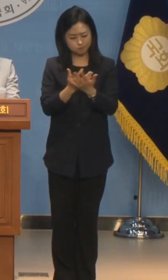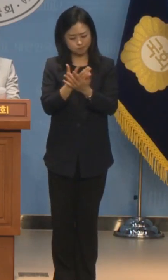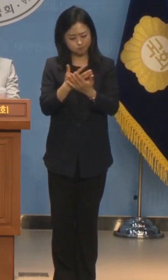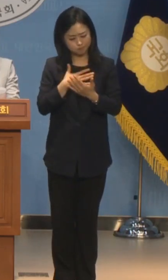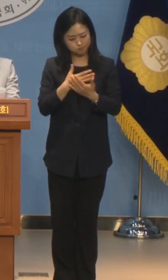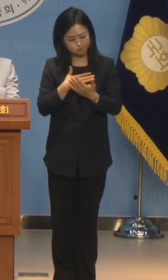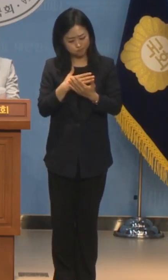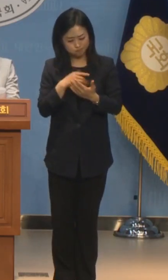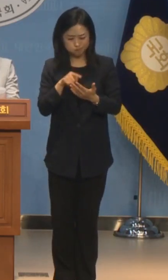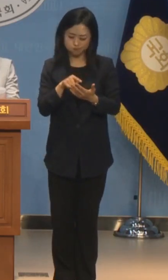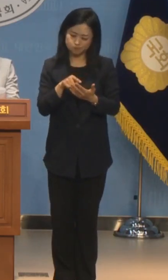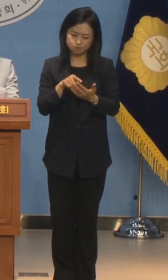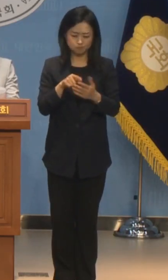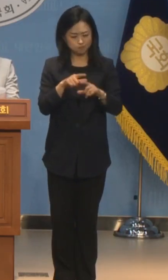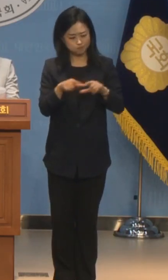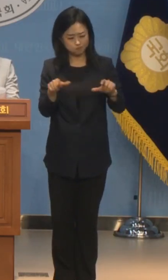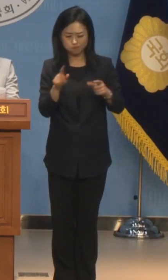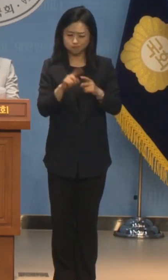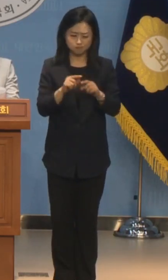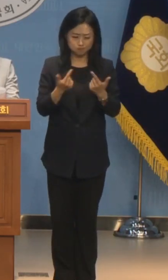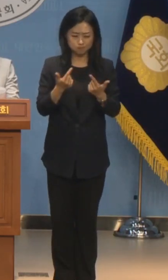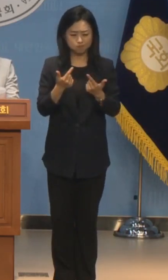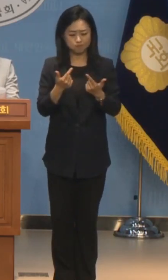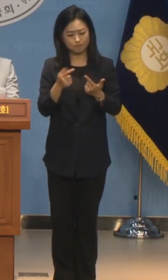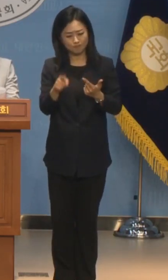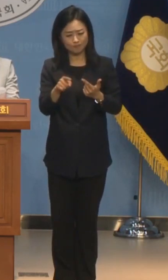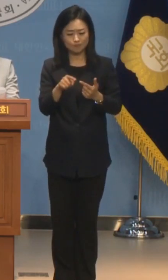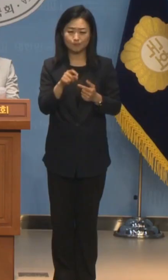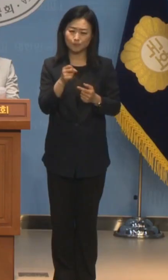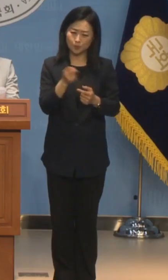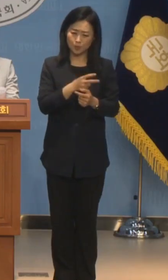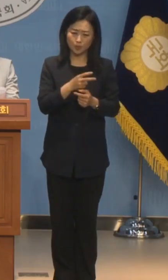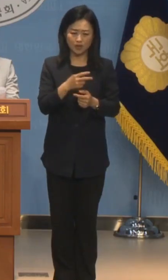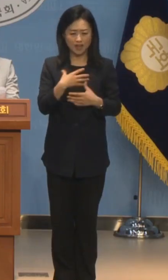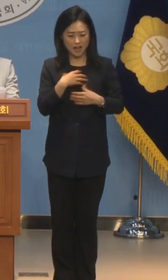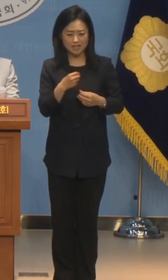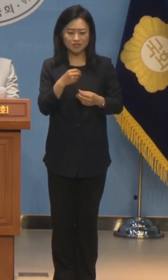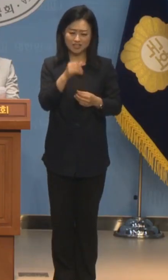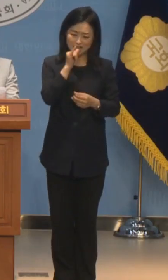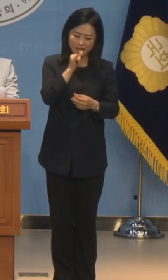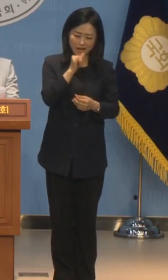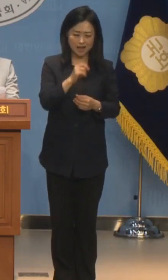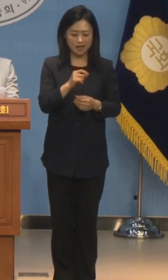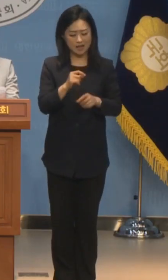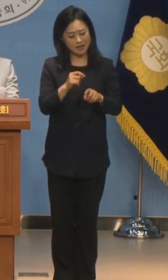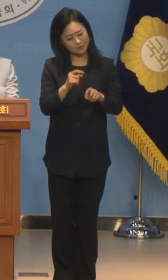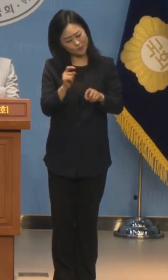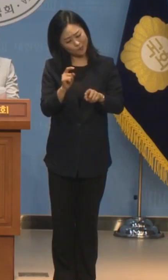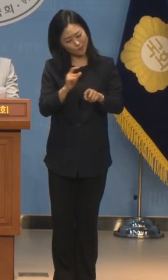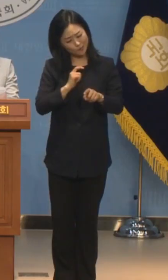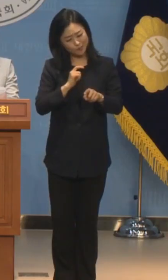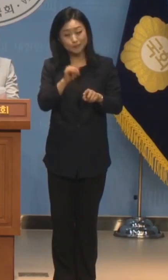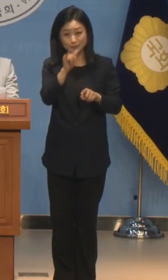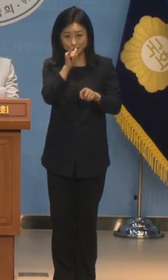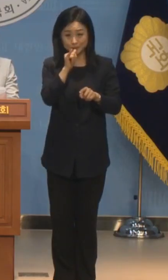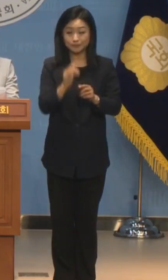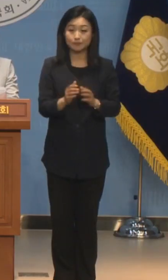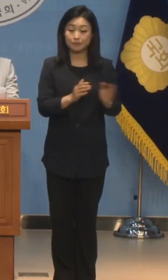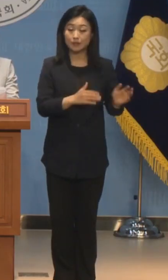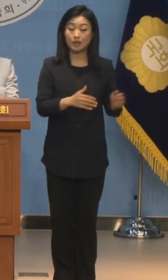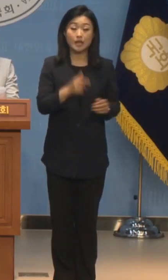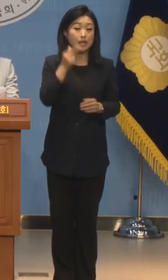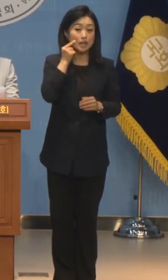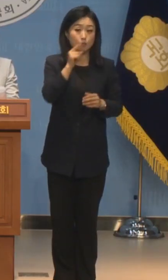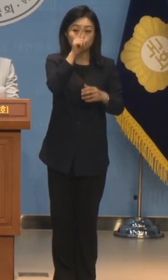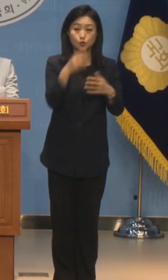불안전 비일관적인 데다 편향적이라고 지적했습니다 일본 환경부 자료에서